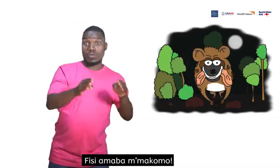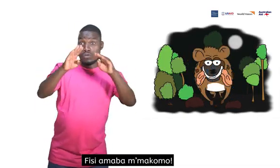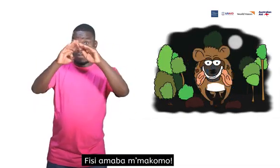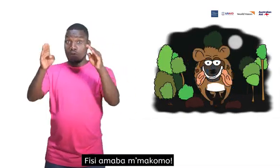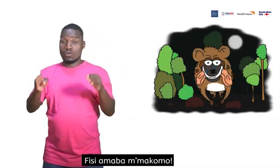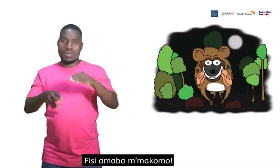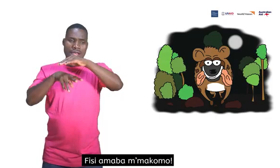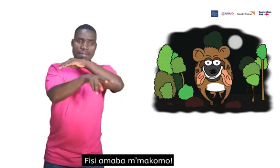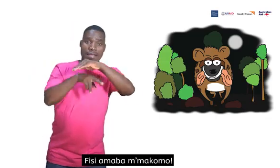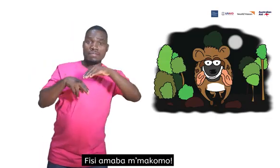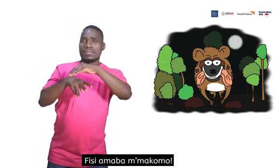Fisi amaba m'makomo.